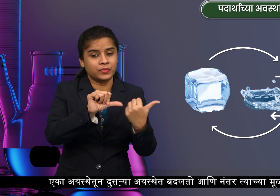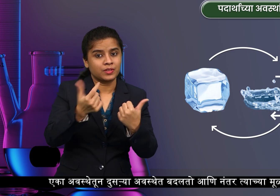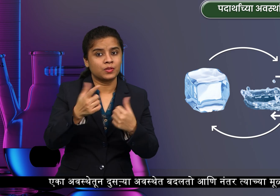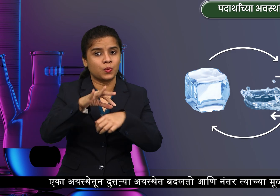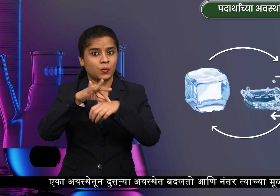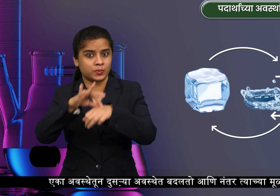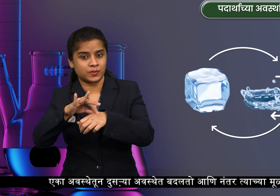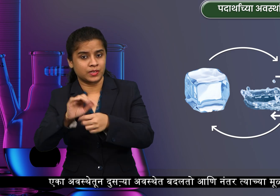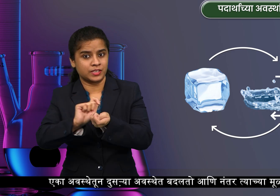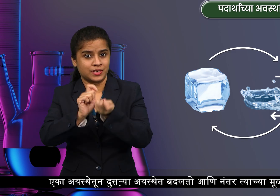त्याचा मूळ स्थितीत परत येतो.